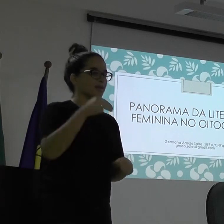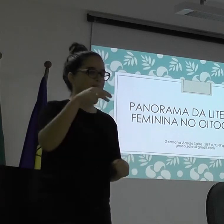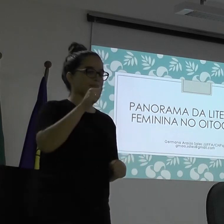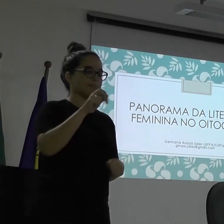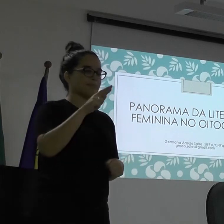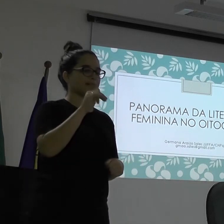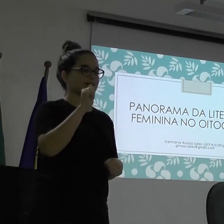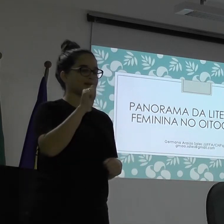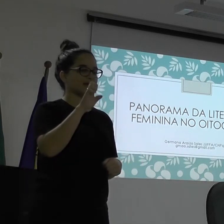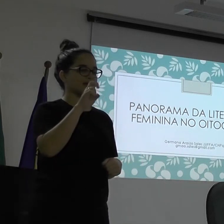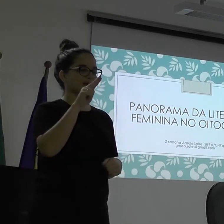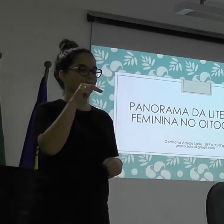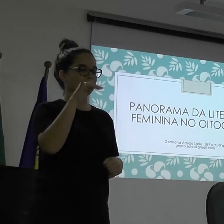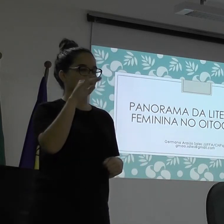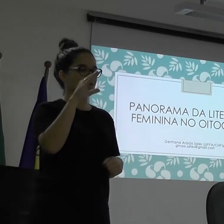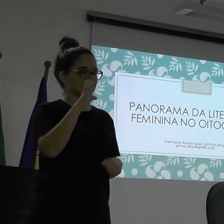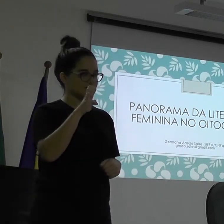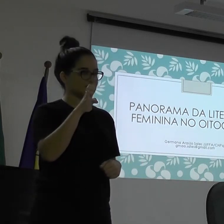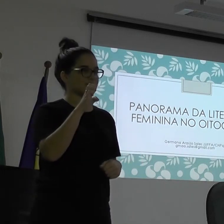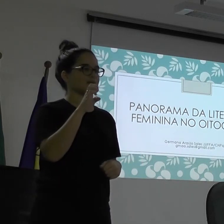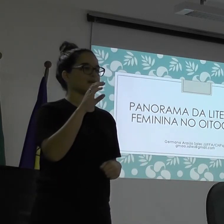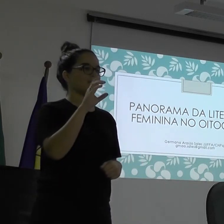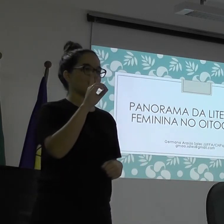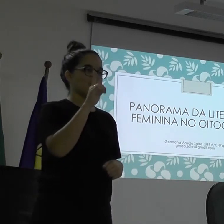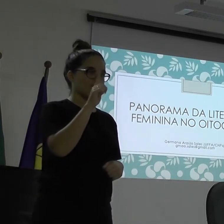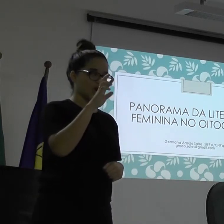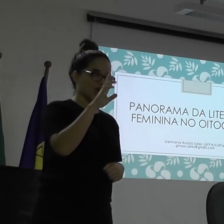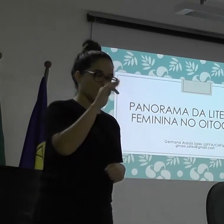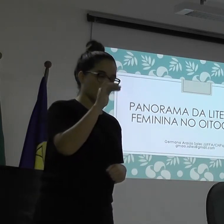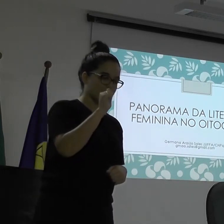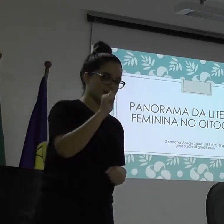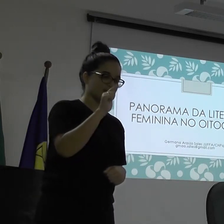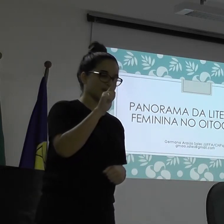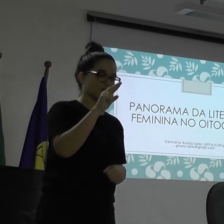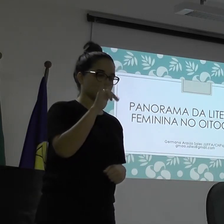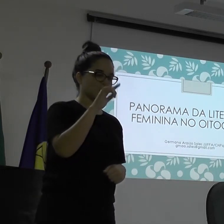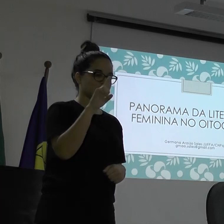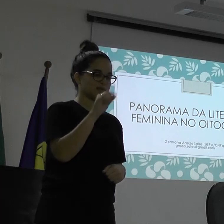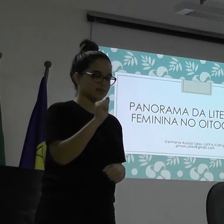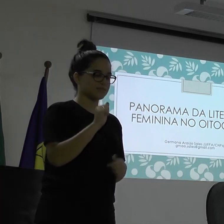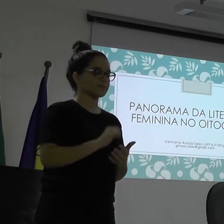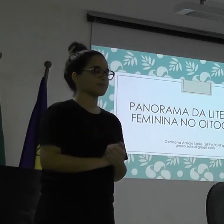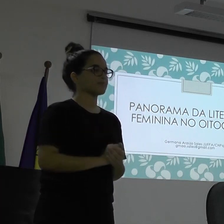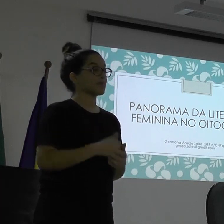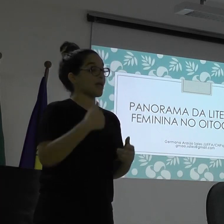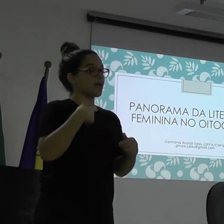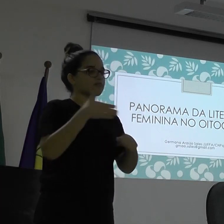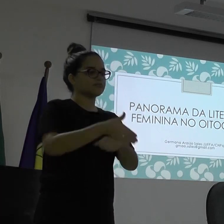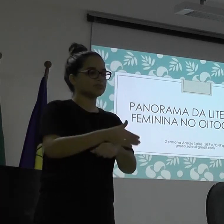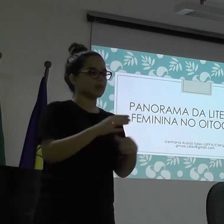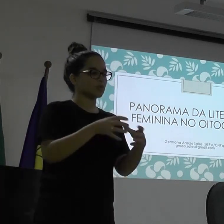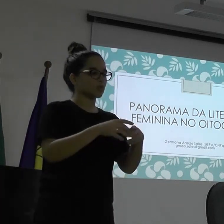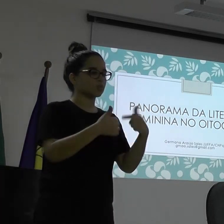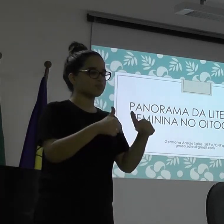Eunice, Maria da Glória e Maria Luísa. Eu fiquei encantada quando eu entrei no GT. Realmente o GT tem